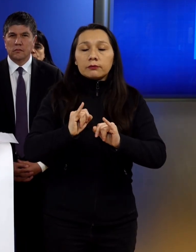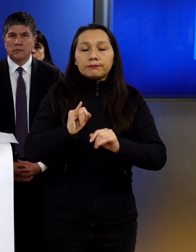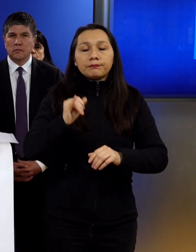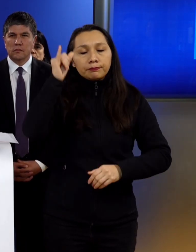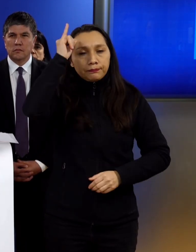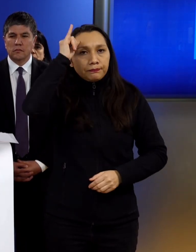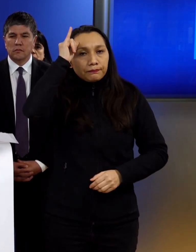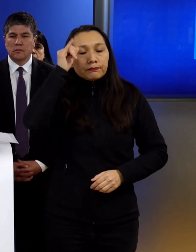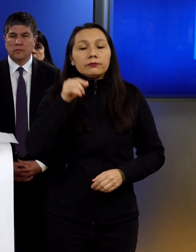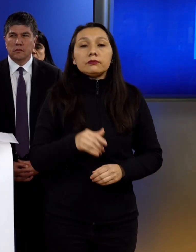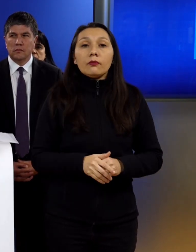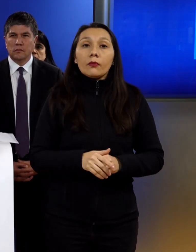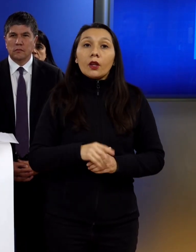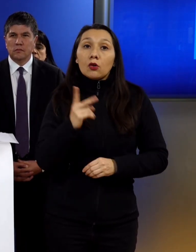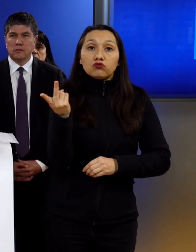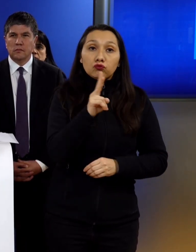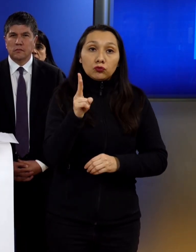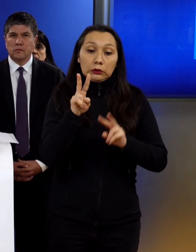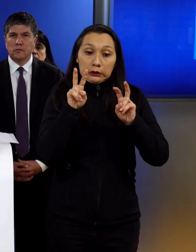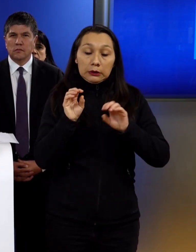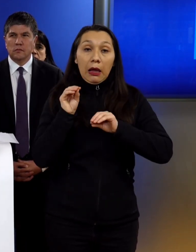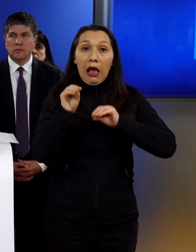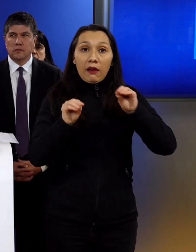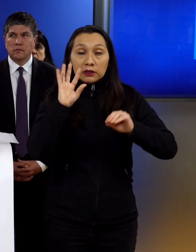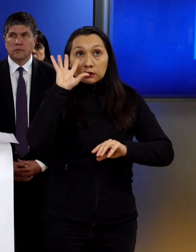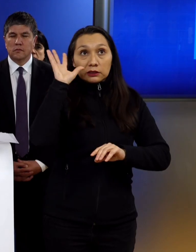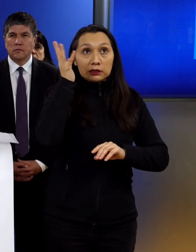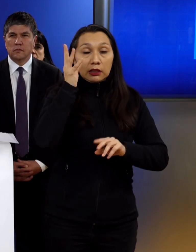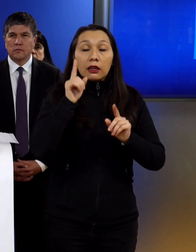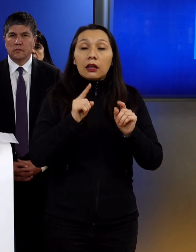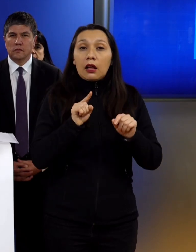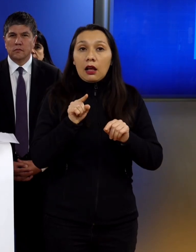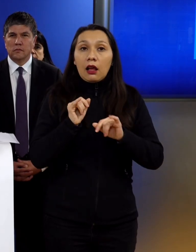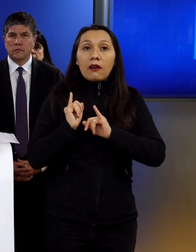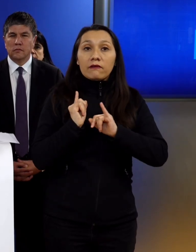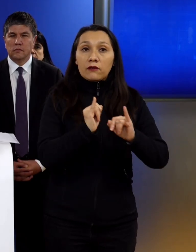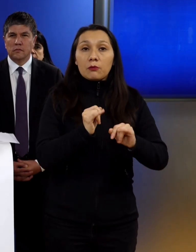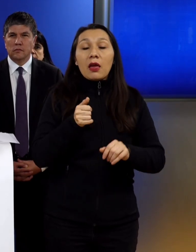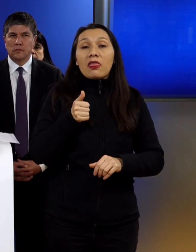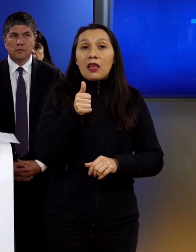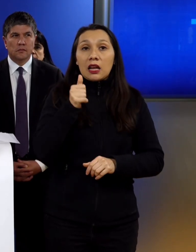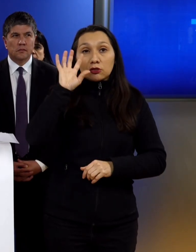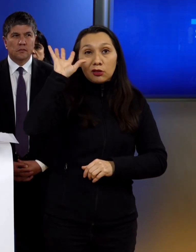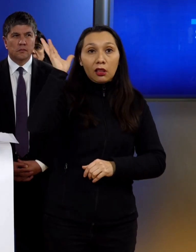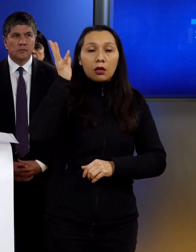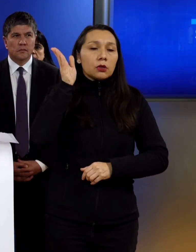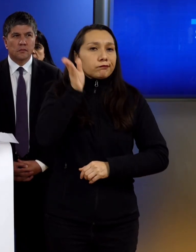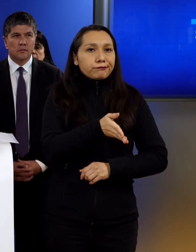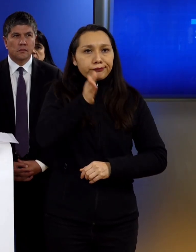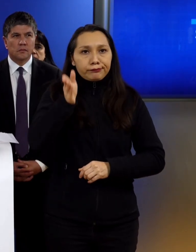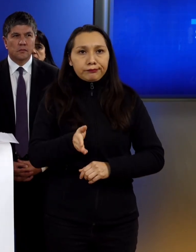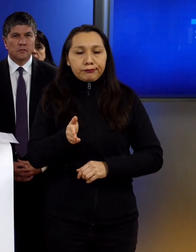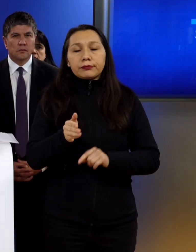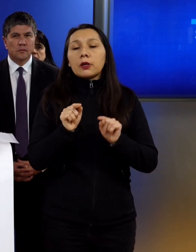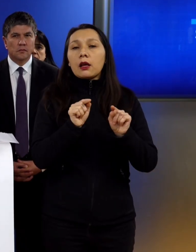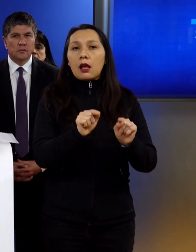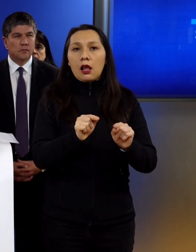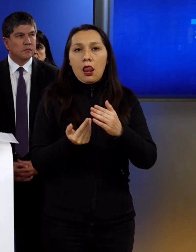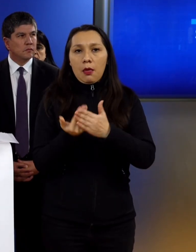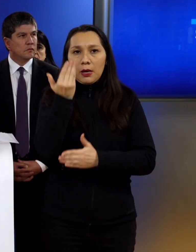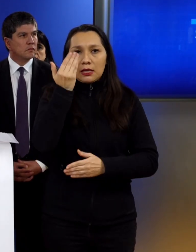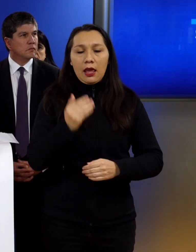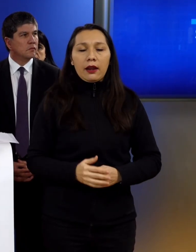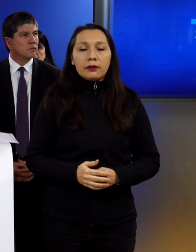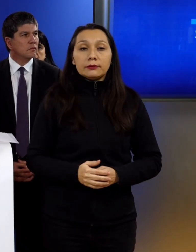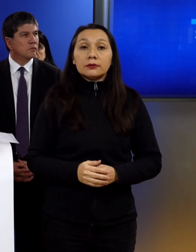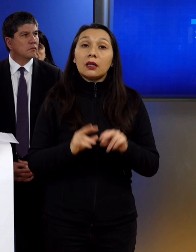y las ambas alertas meteorológicas que tenía emitida la Dirección Meteorológica fueron canceladas en el transcurso de la